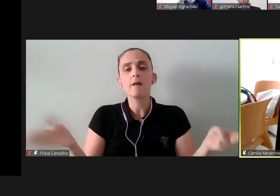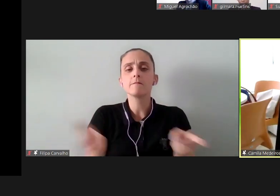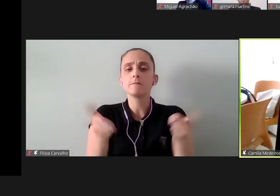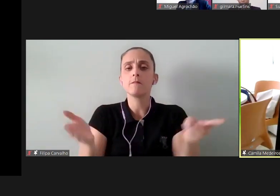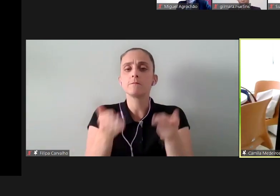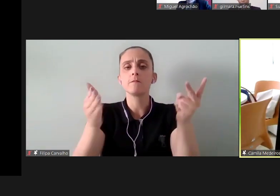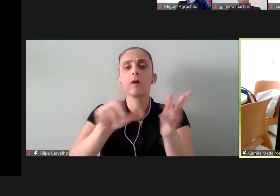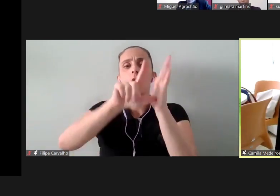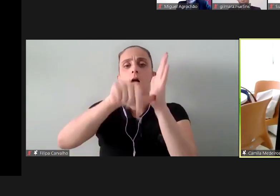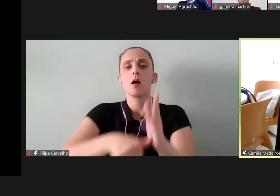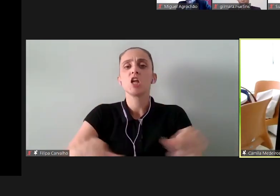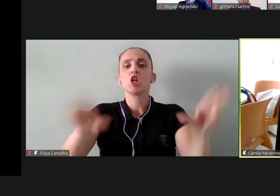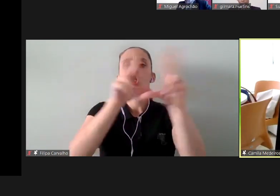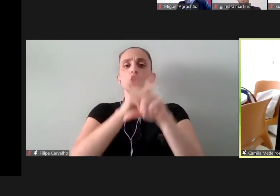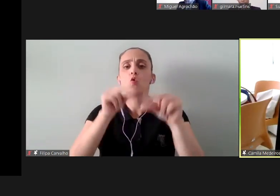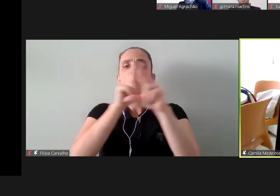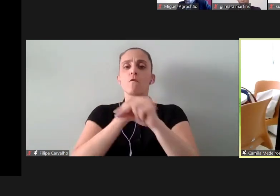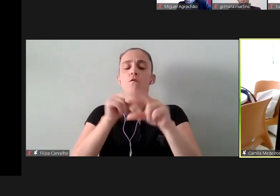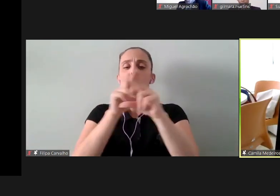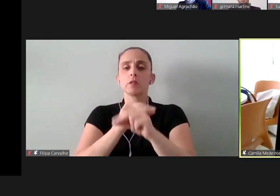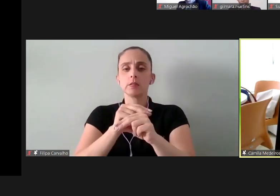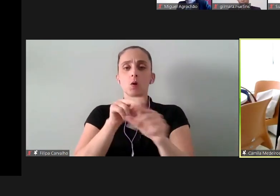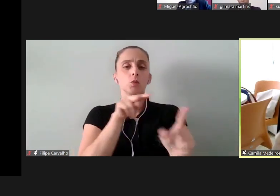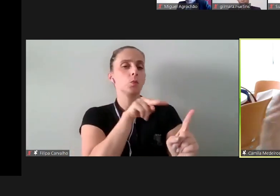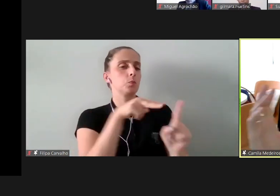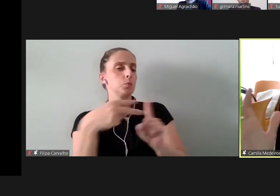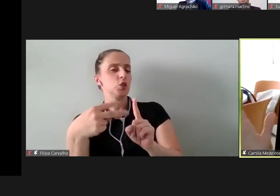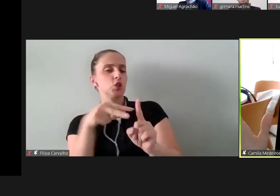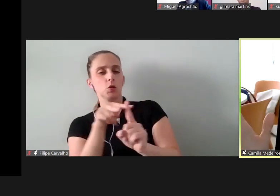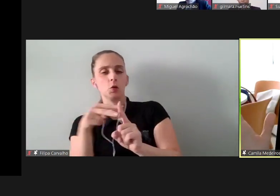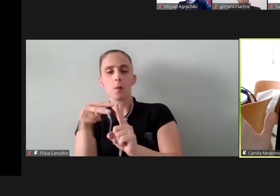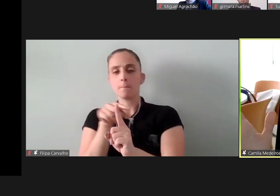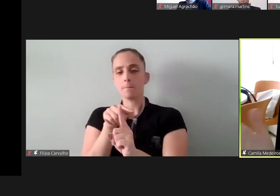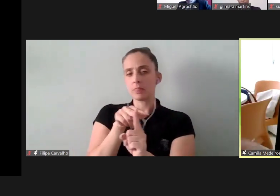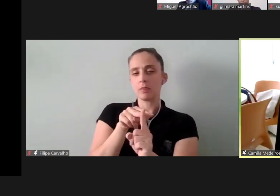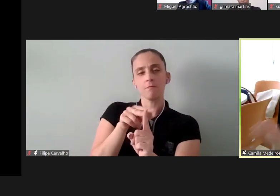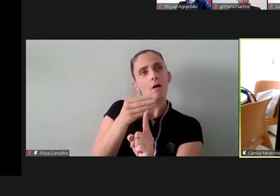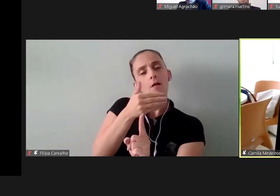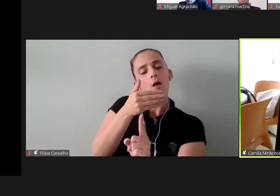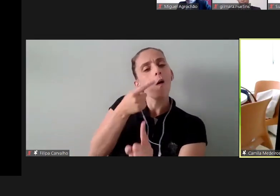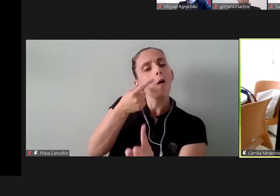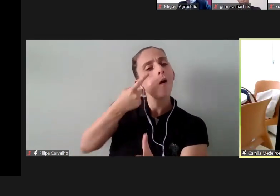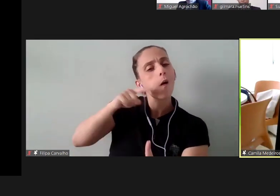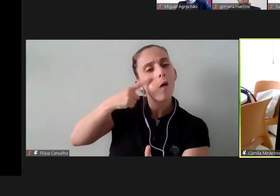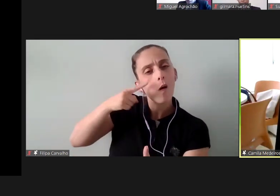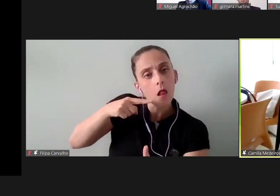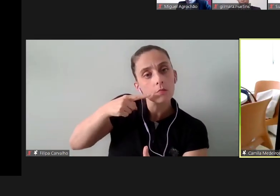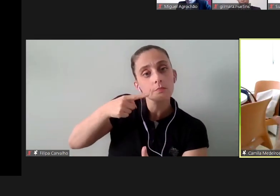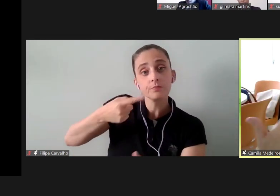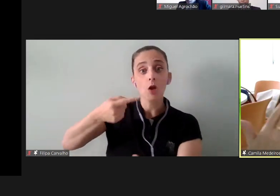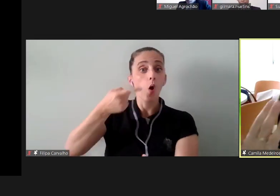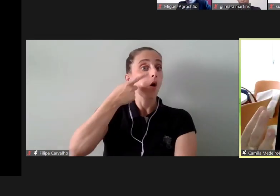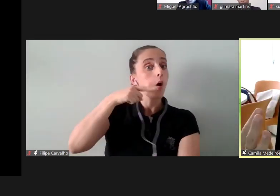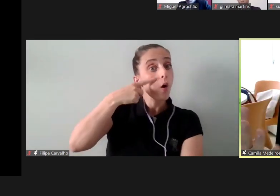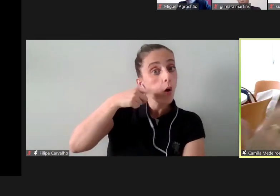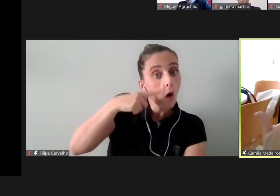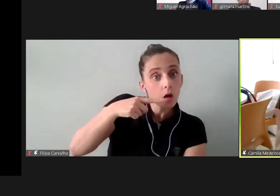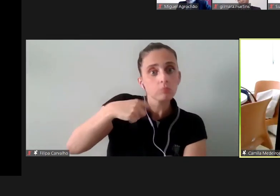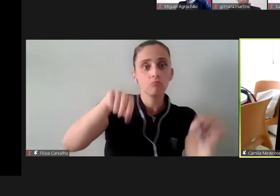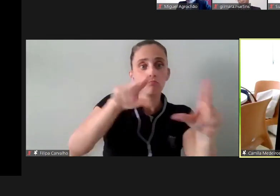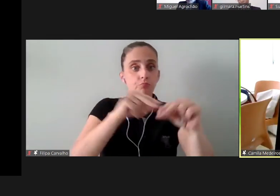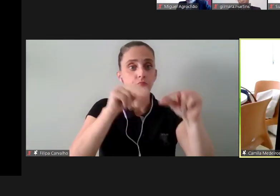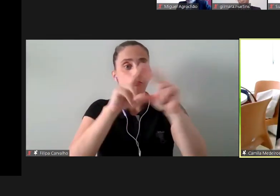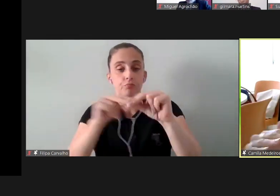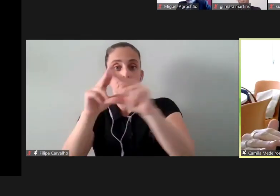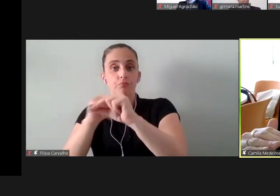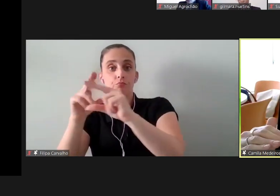de inovação desde uma perspectiva um pouco meta-experimental. A gente experimenta abordagens inovadoras que não